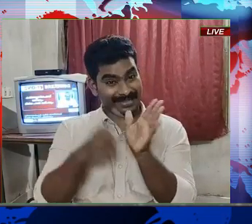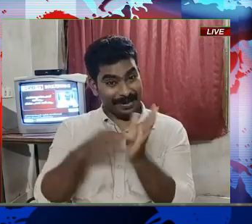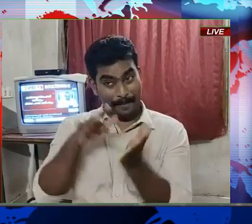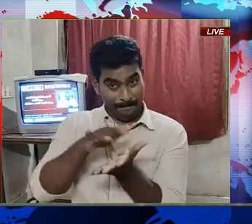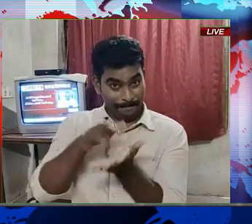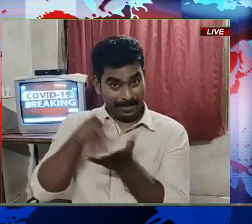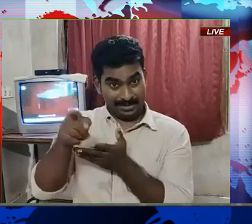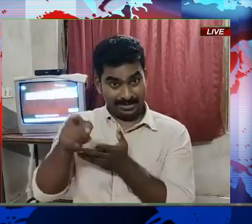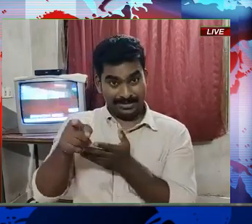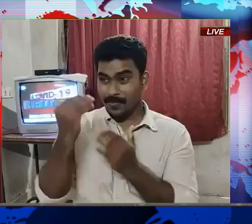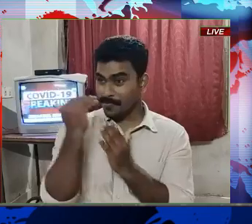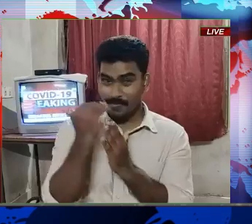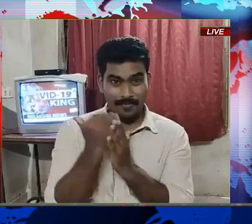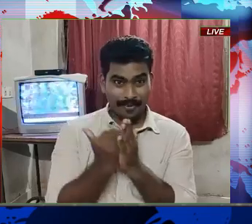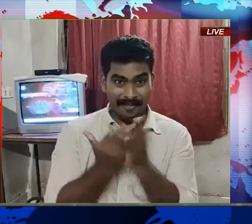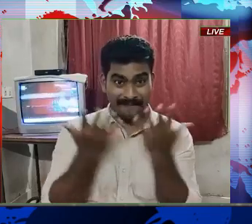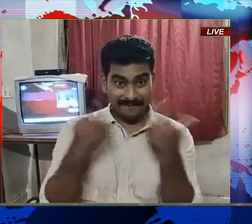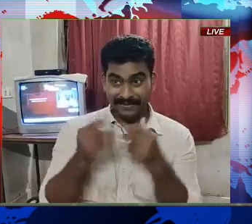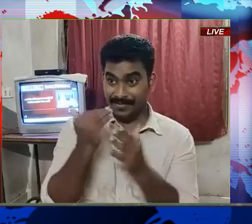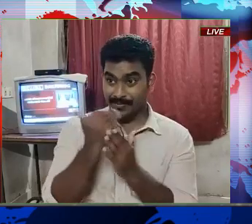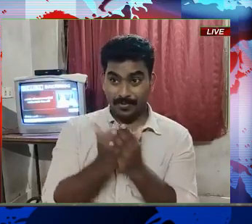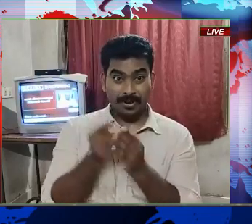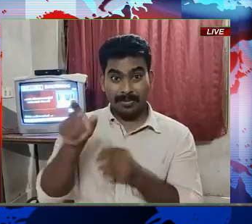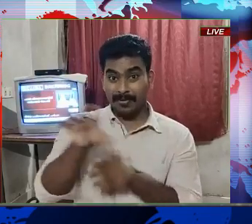സംസ്ഥാനത്ത് നിരീക്ഷണത്തിലാണ്.